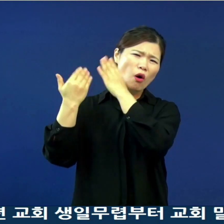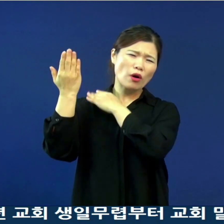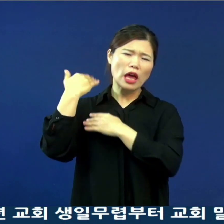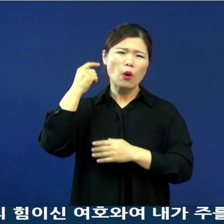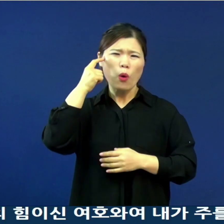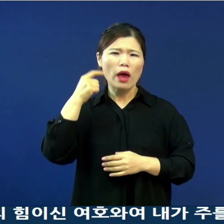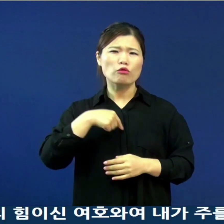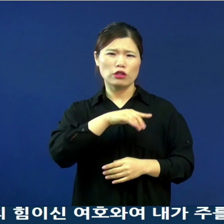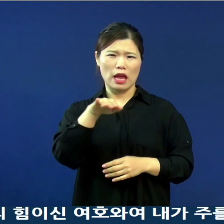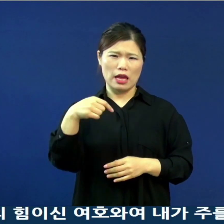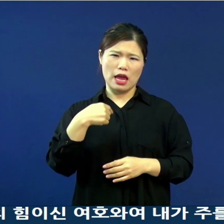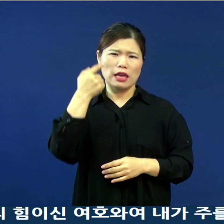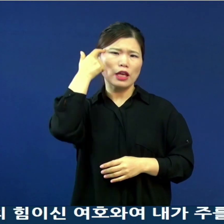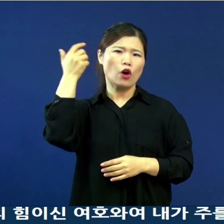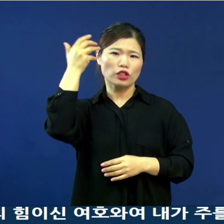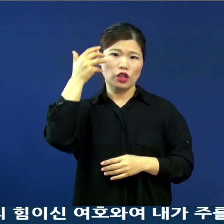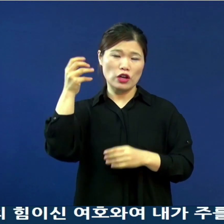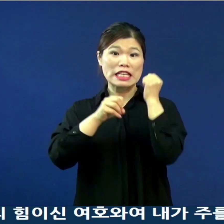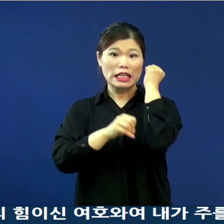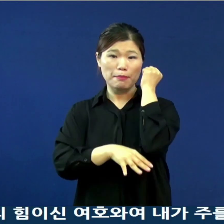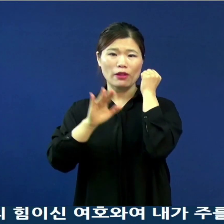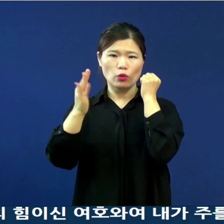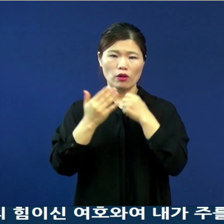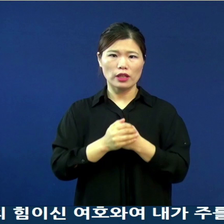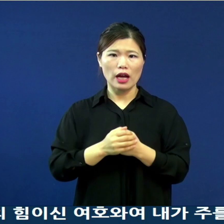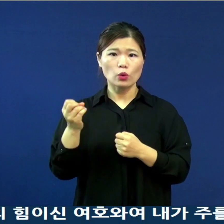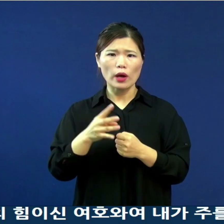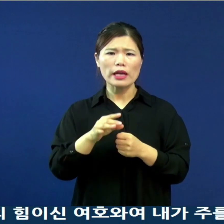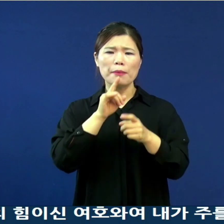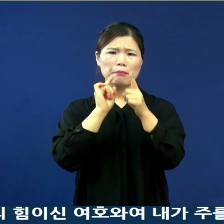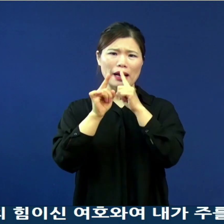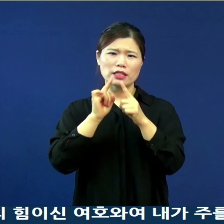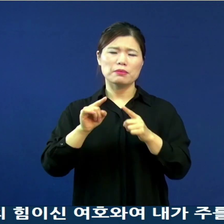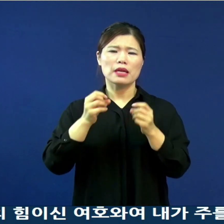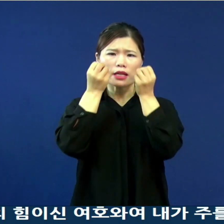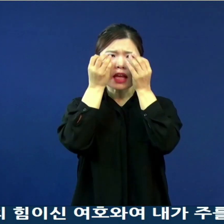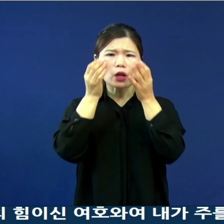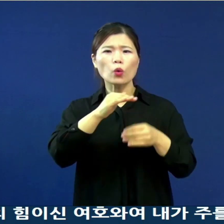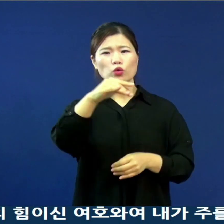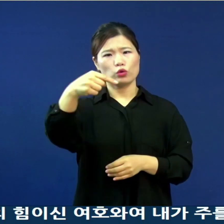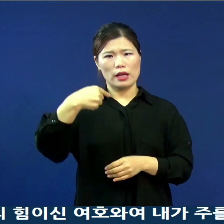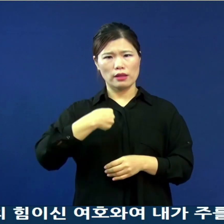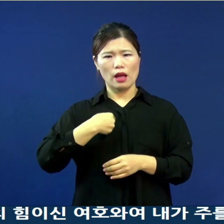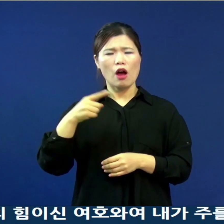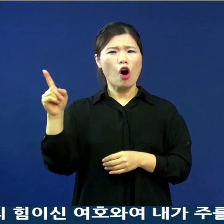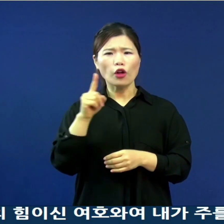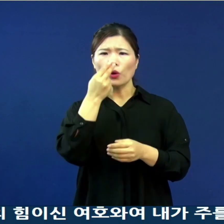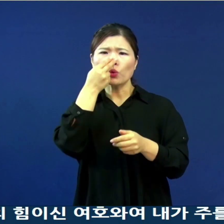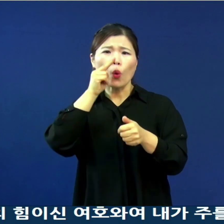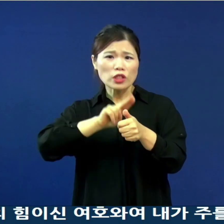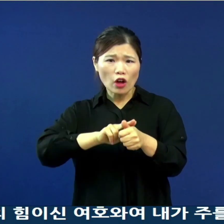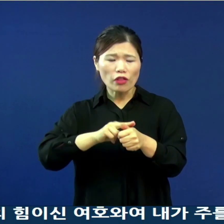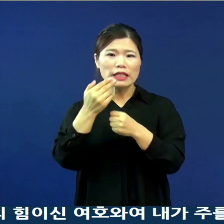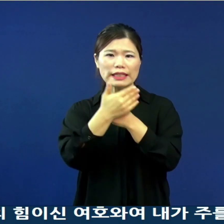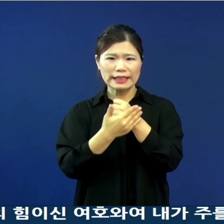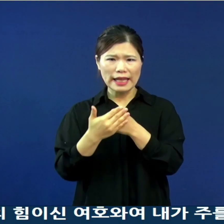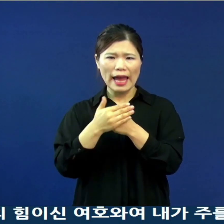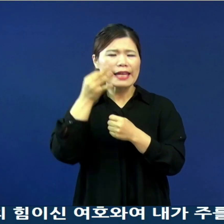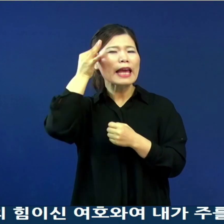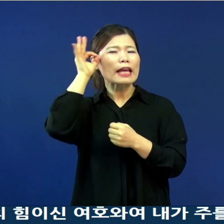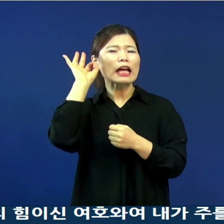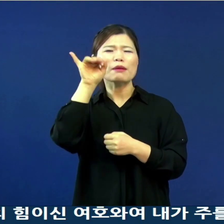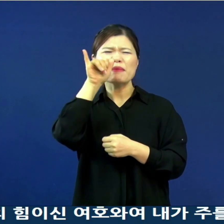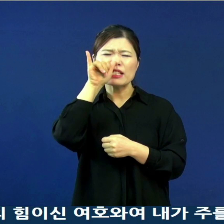되었는가 살펴볼 뿐만 아니라 이제 이 말씀이 새로운 우리에게 어떠한 도전과 은혜와 깨달음으로 남아야